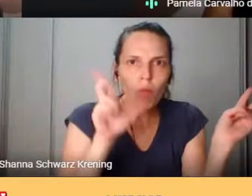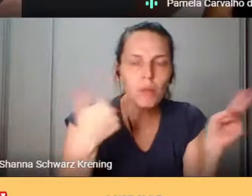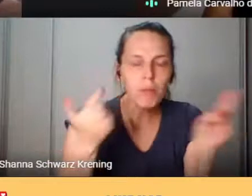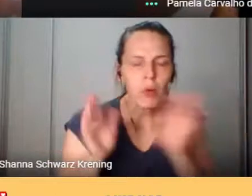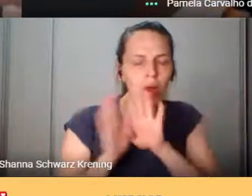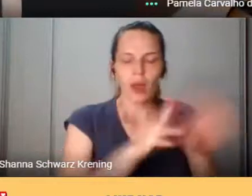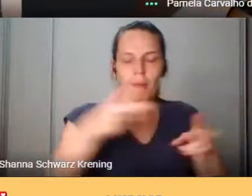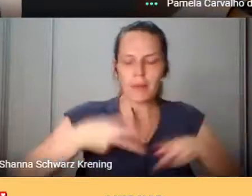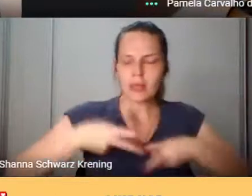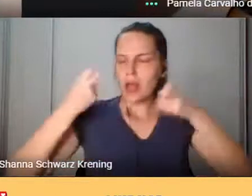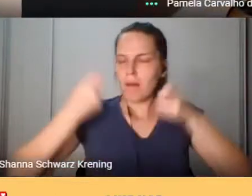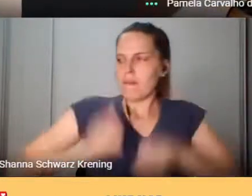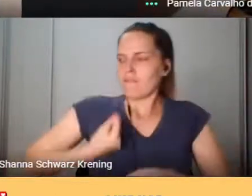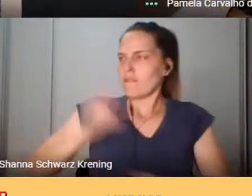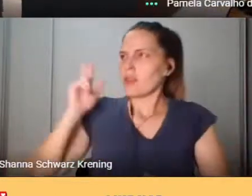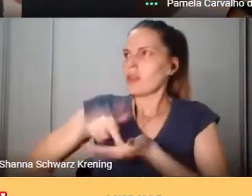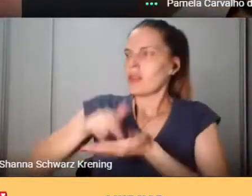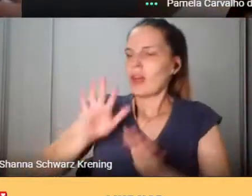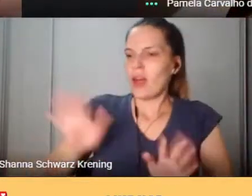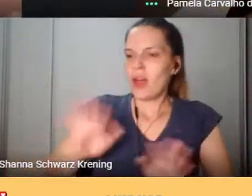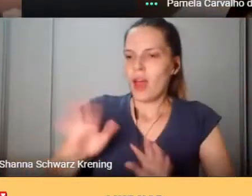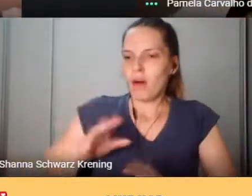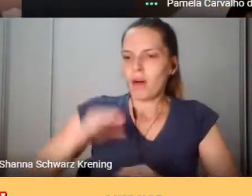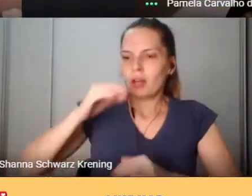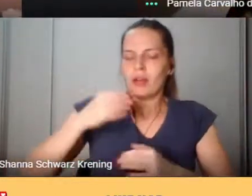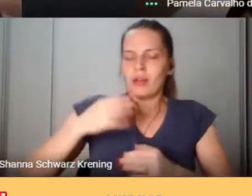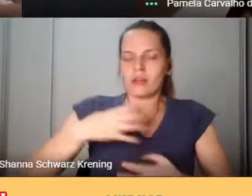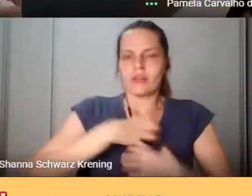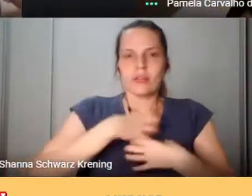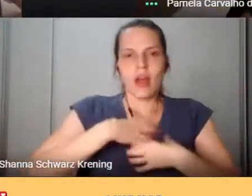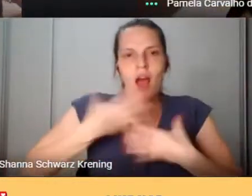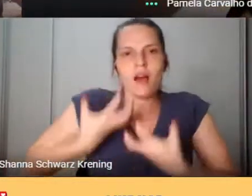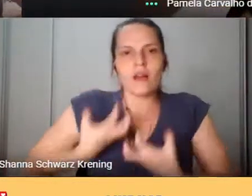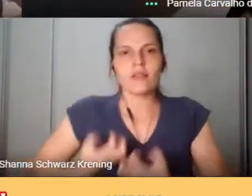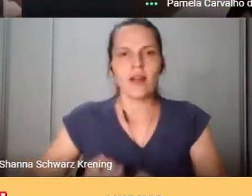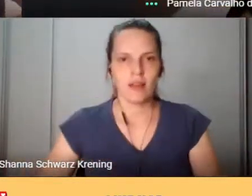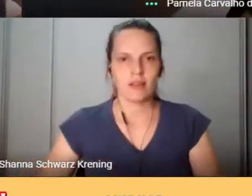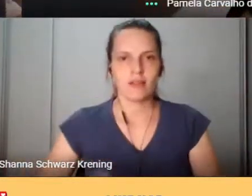E aí, para suprir a ansiedade, a gente retorna.